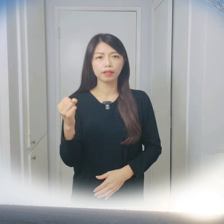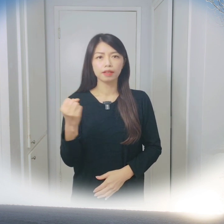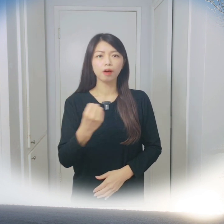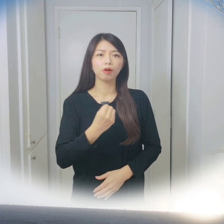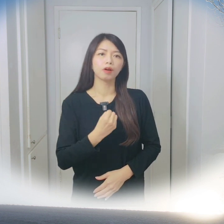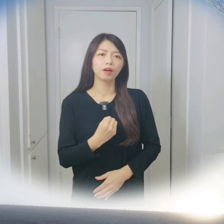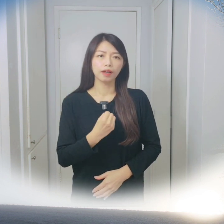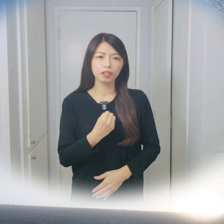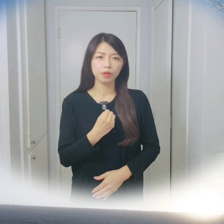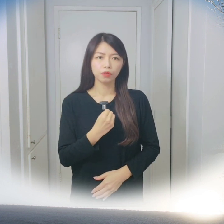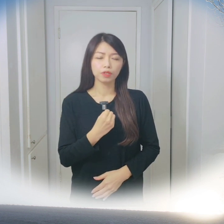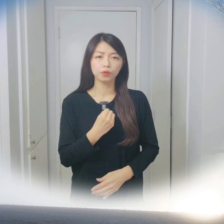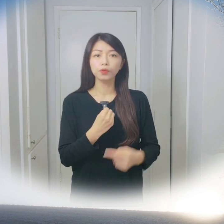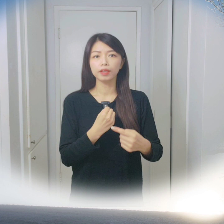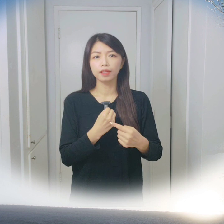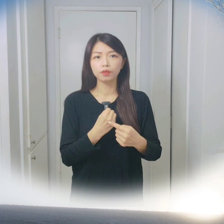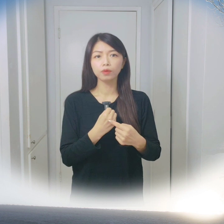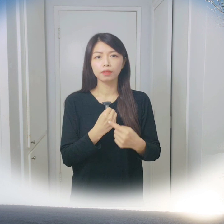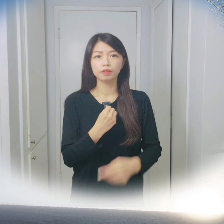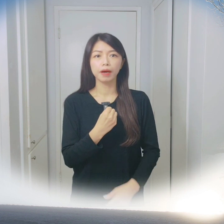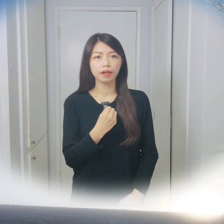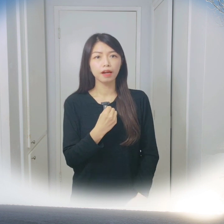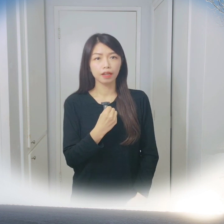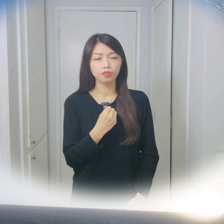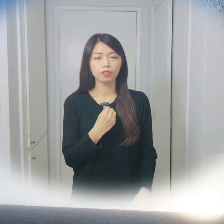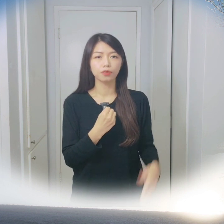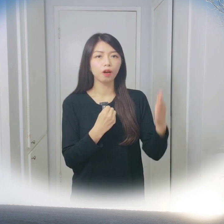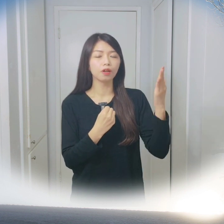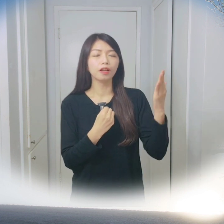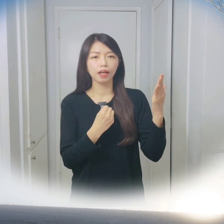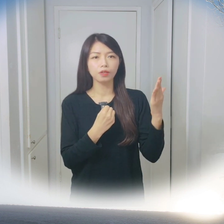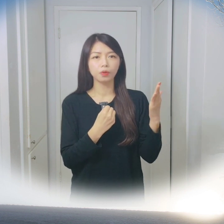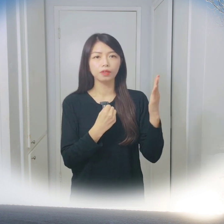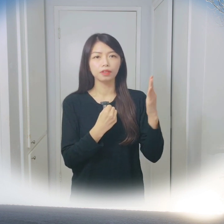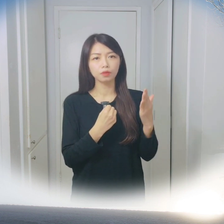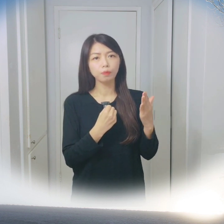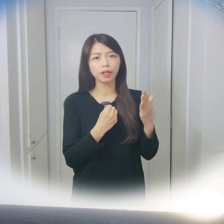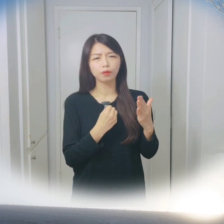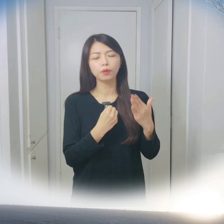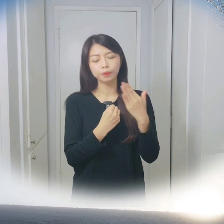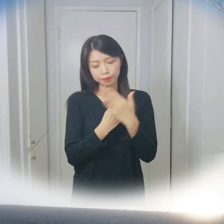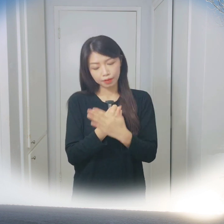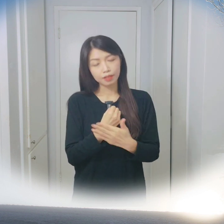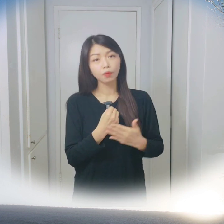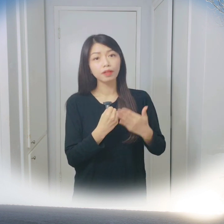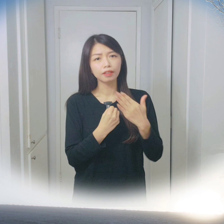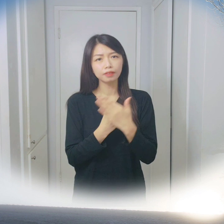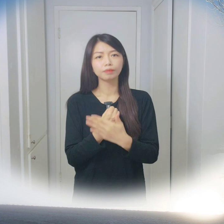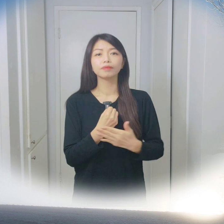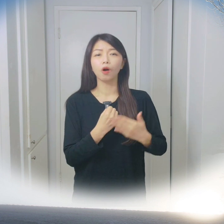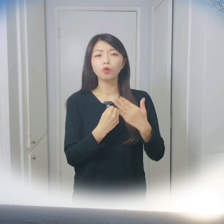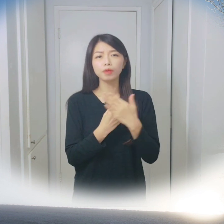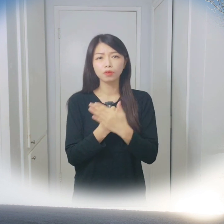이 상태에서 가슴 위에 두시고 이때 손등은 밖을 향하게 해주시고요. 다른 손은 손바닥으로 이